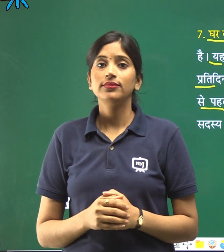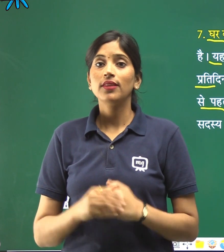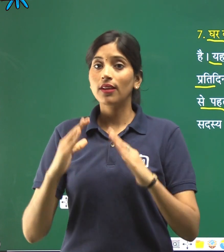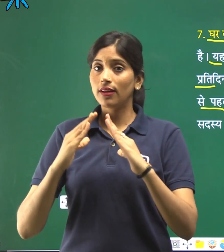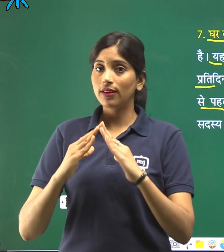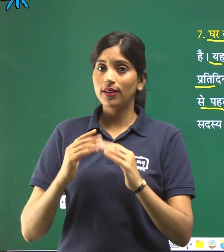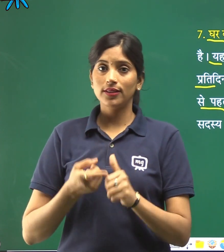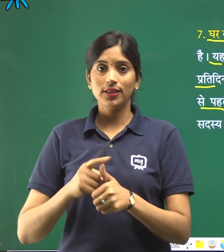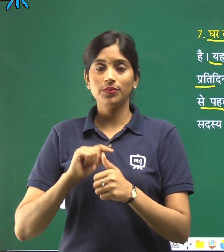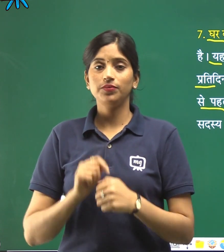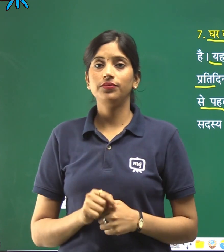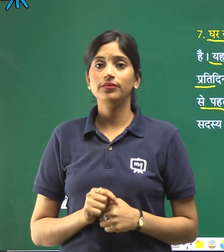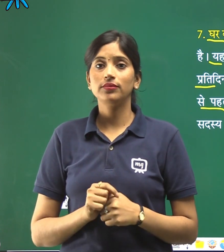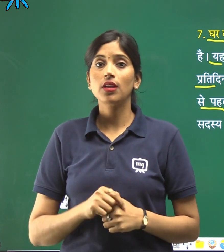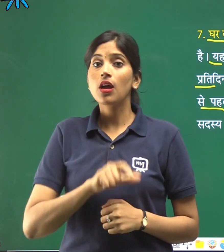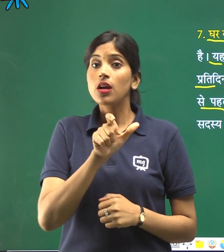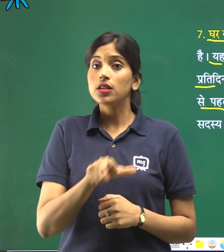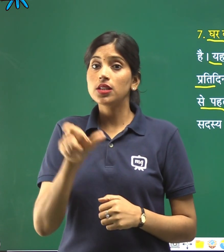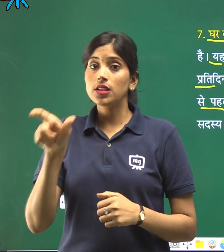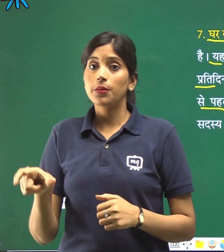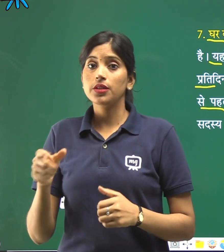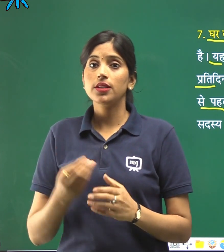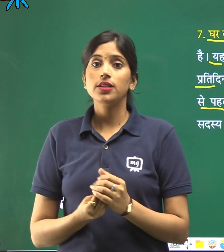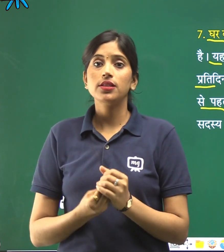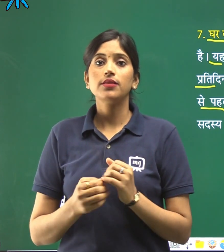घर के सभी सदस्य